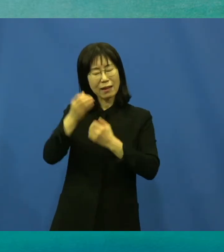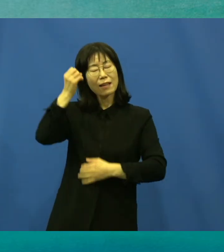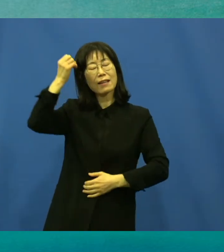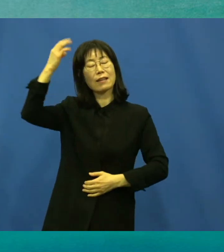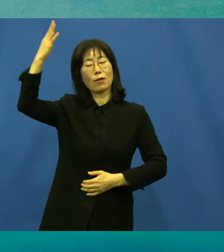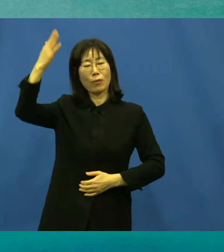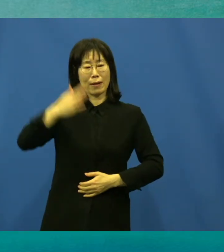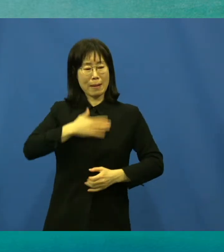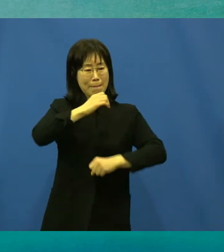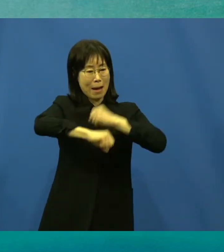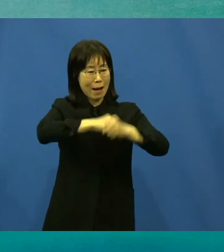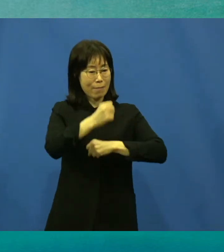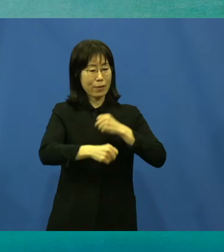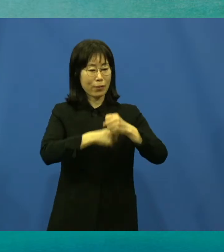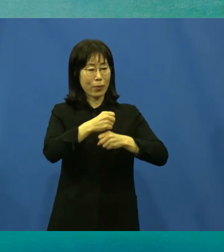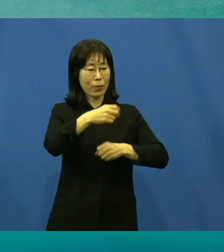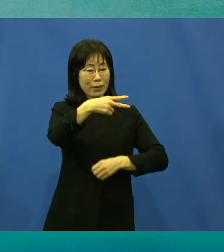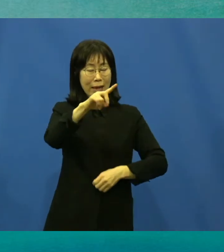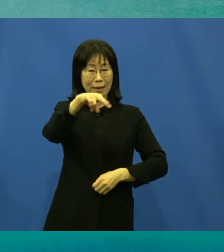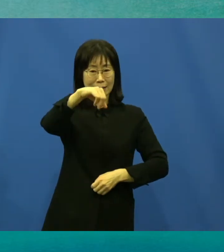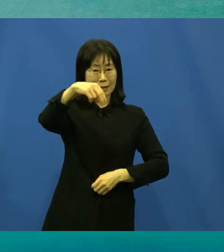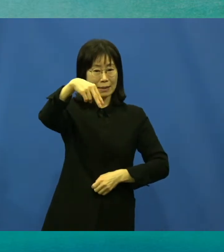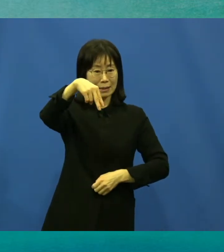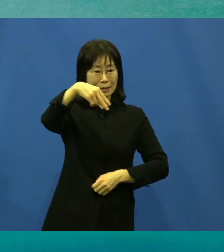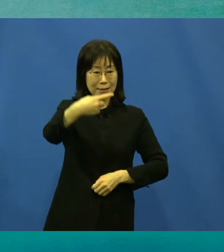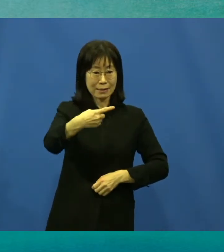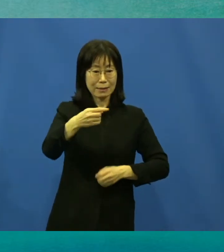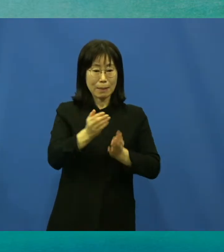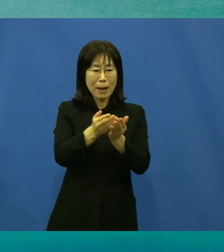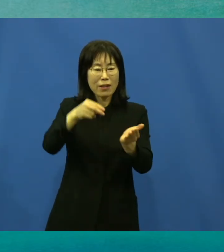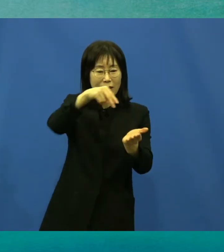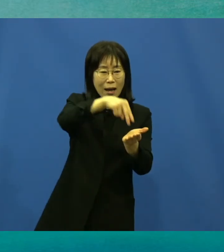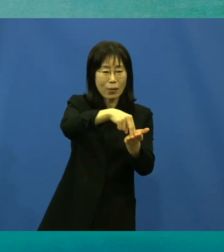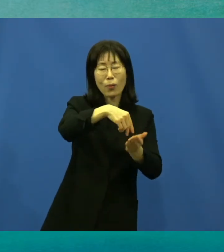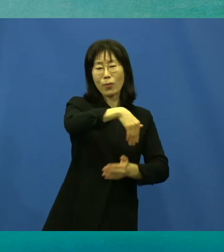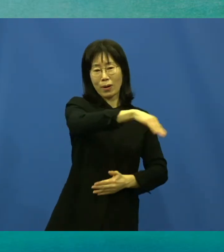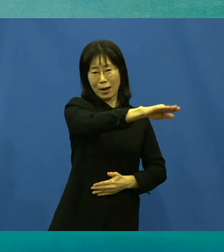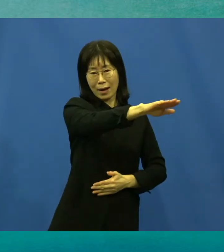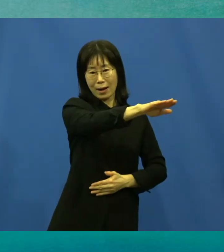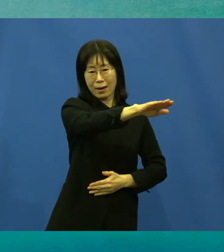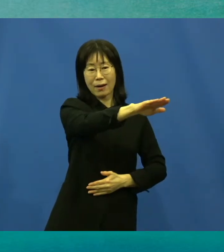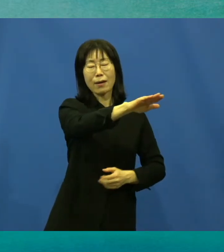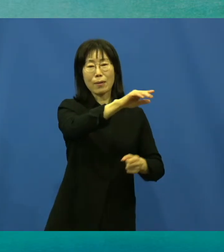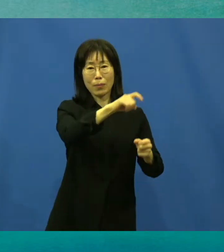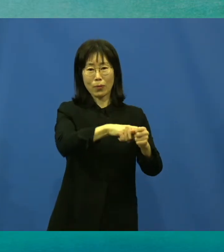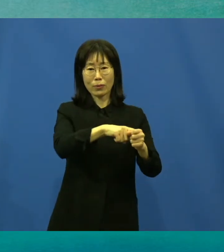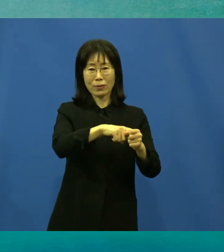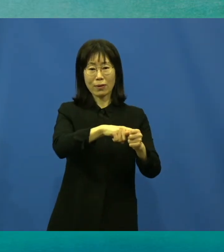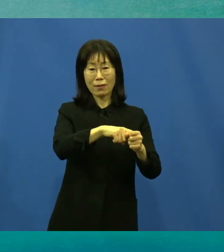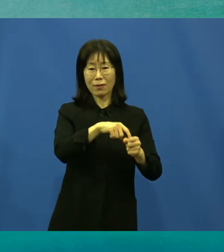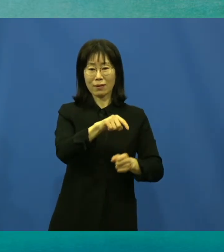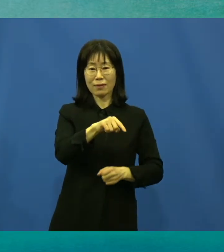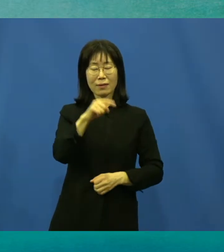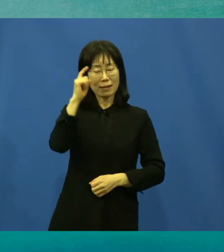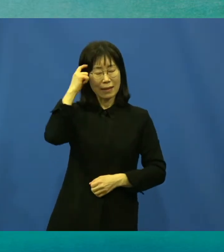그 죄를 이제 인식하고 하나님 앞에 회개합니다.